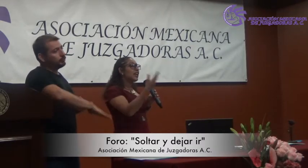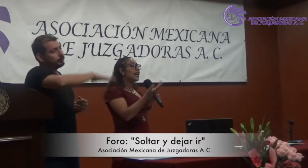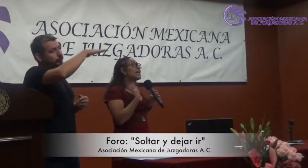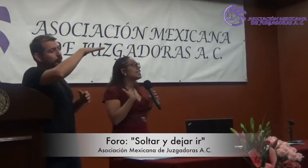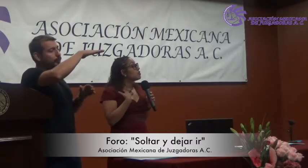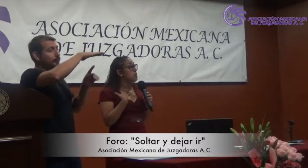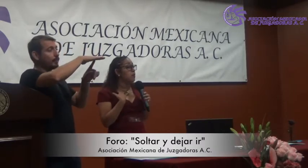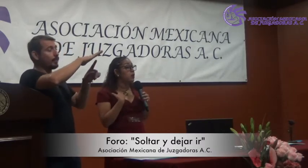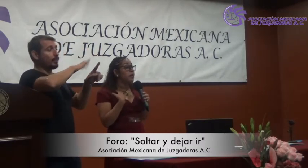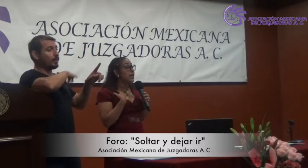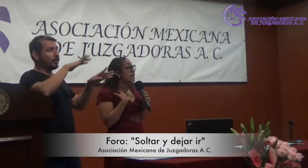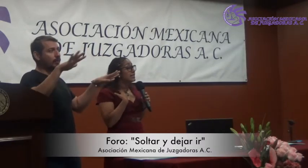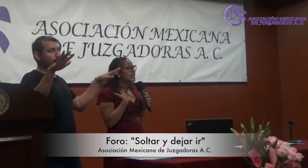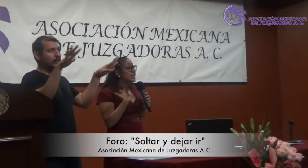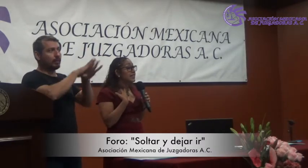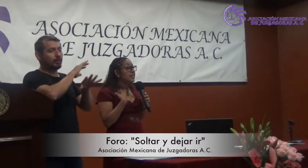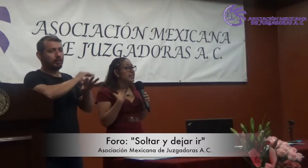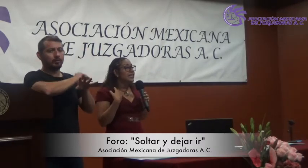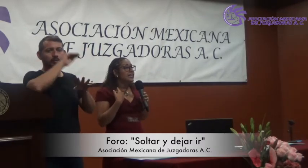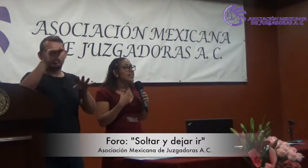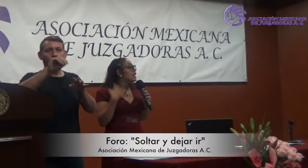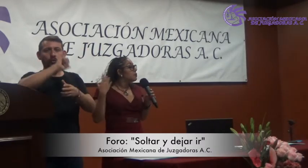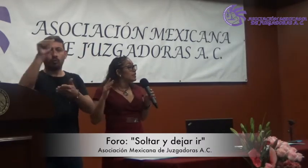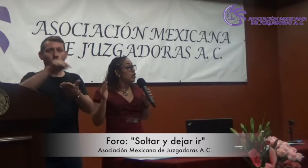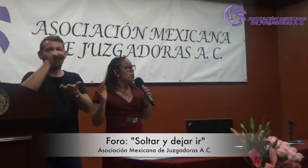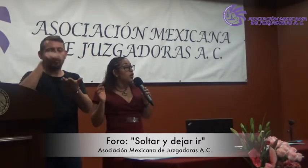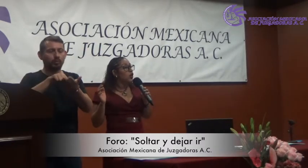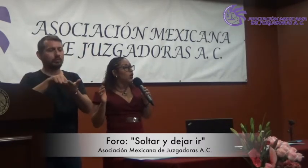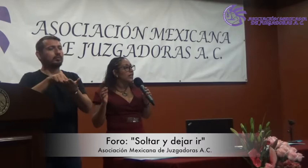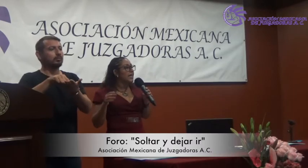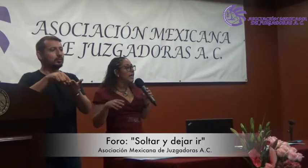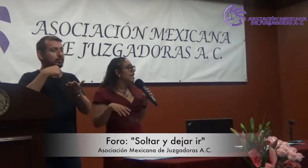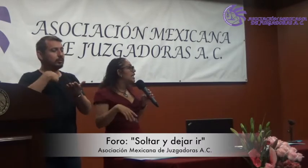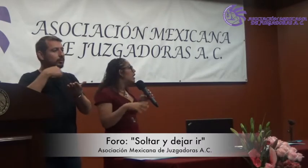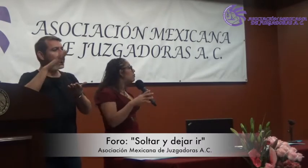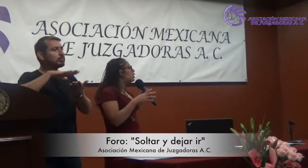en otra casa, en mi propia casa, de repente no me doy